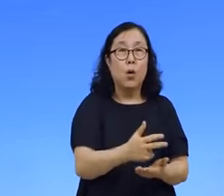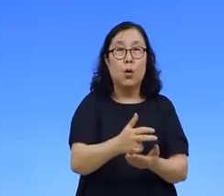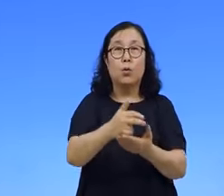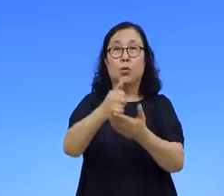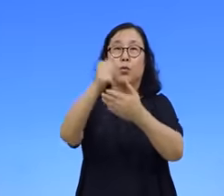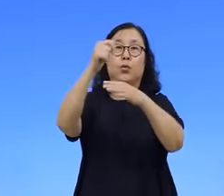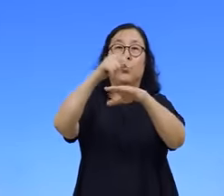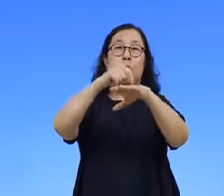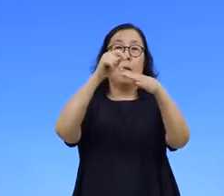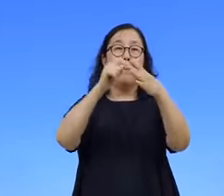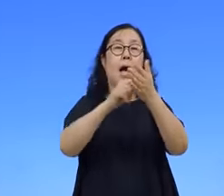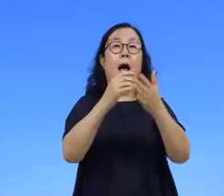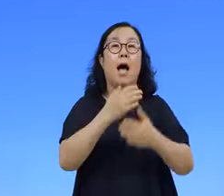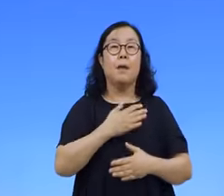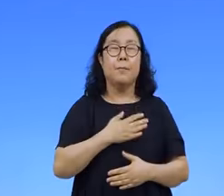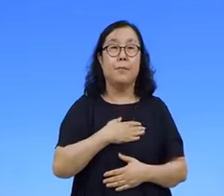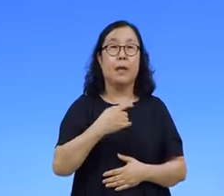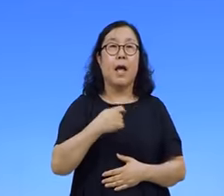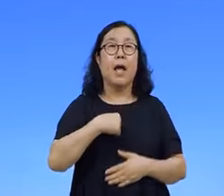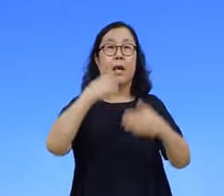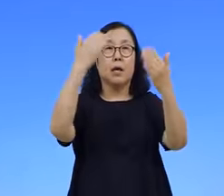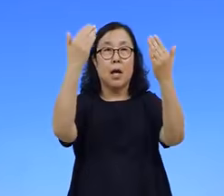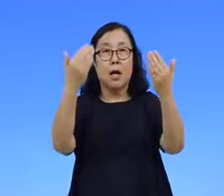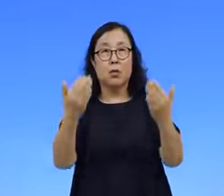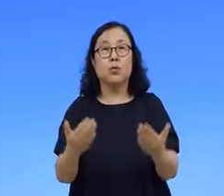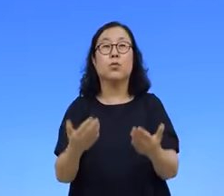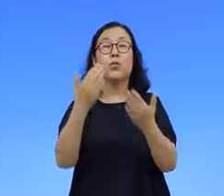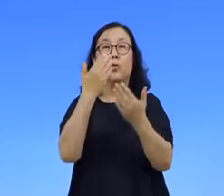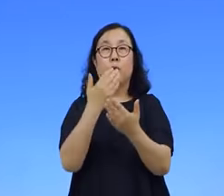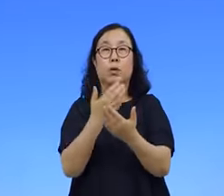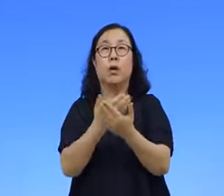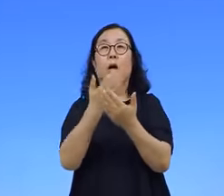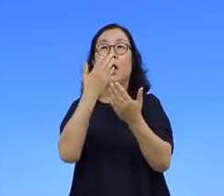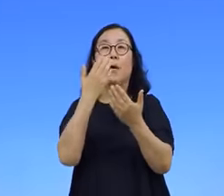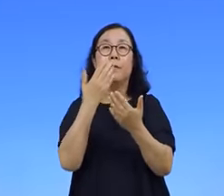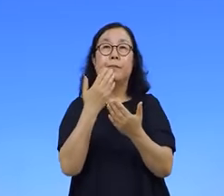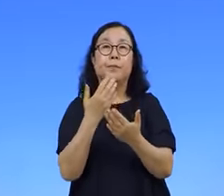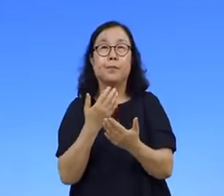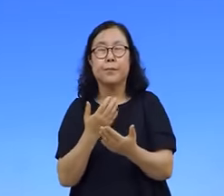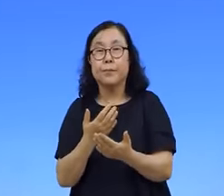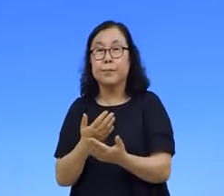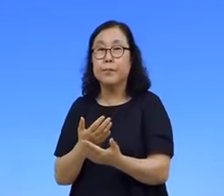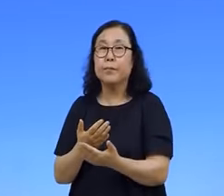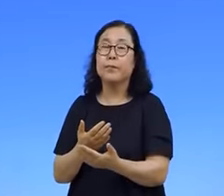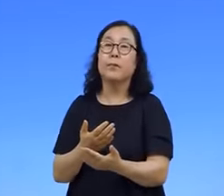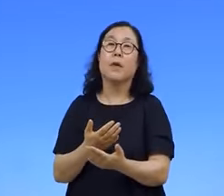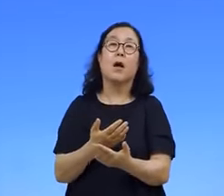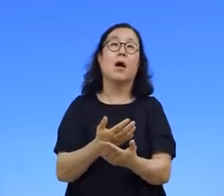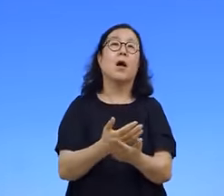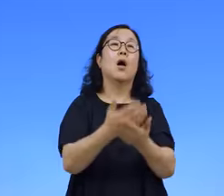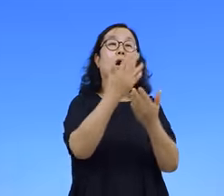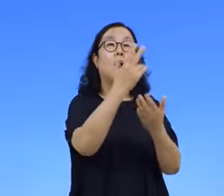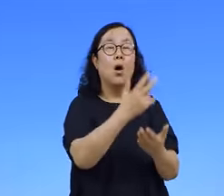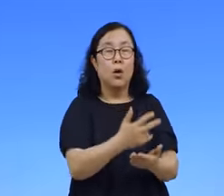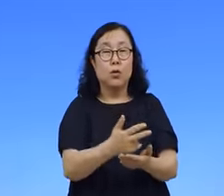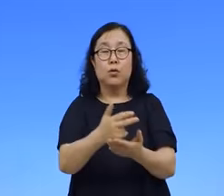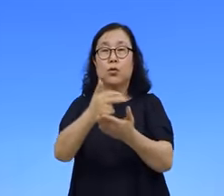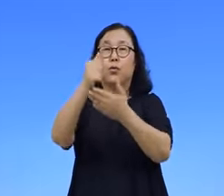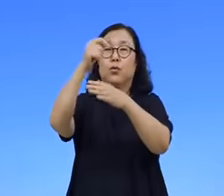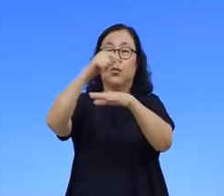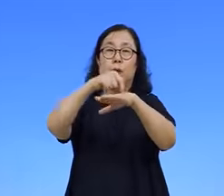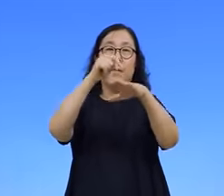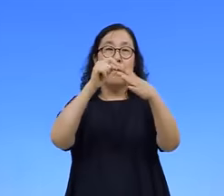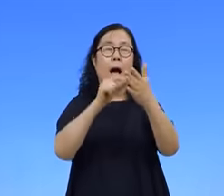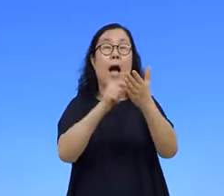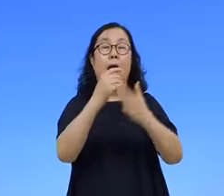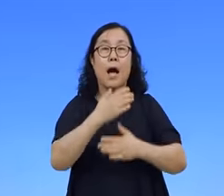주님 마음 내게 주소서. 더 갈급합니다. 주님 마음 내게